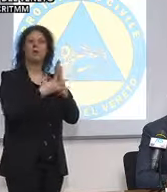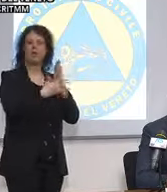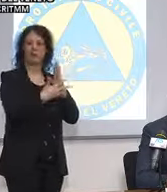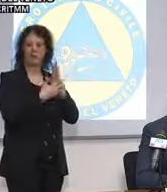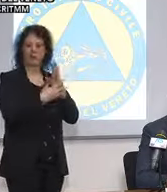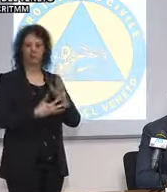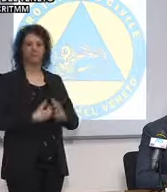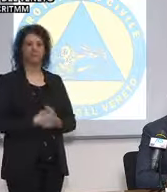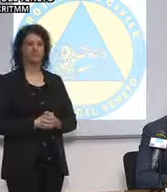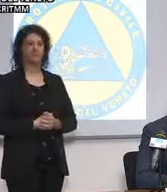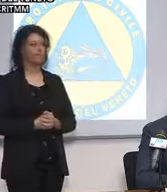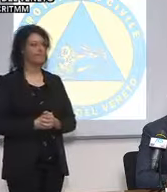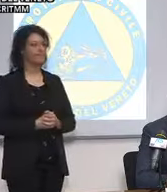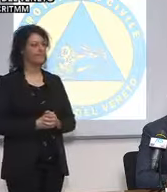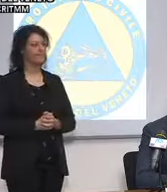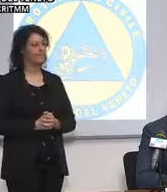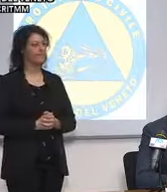ad esempio,